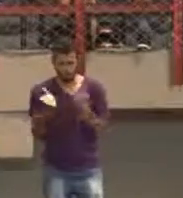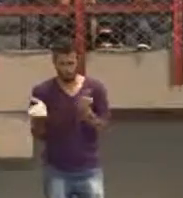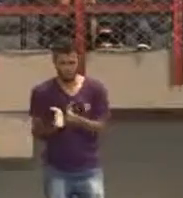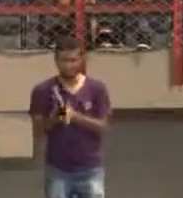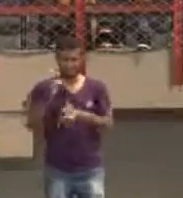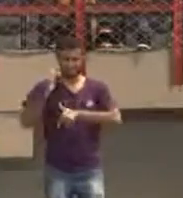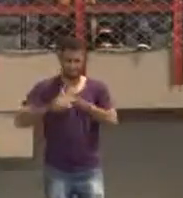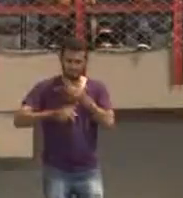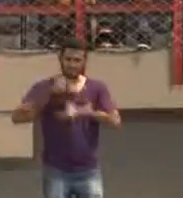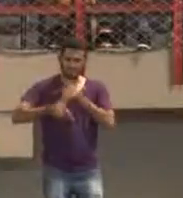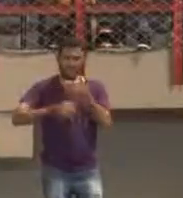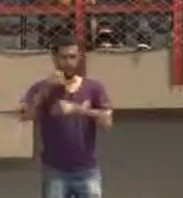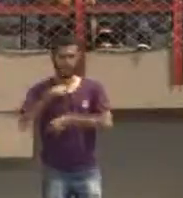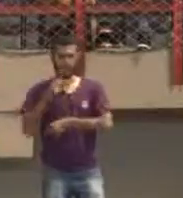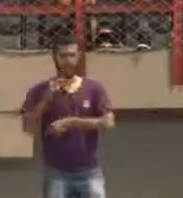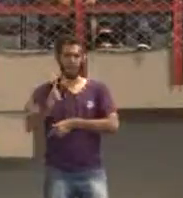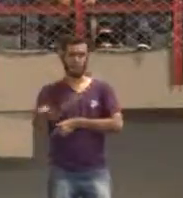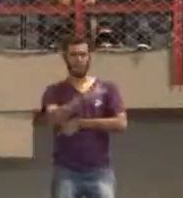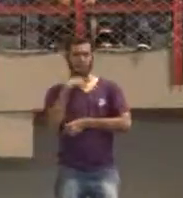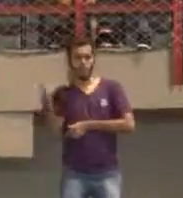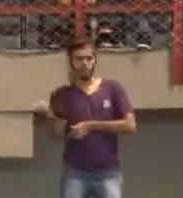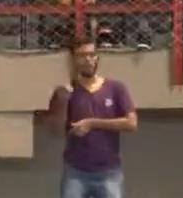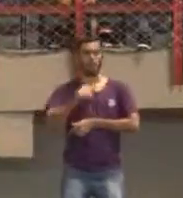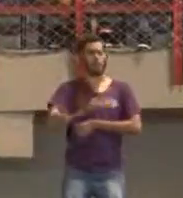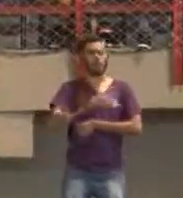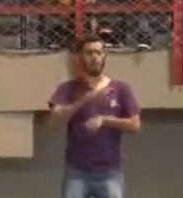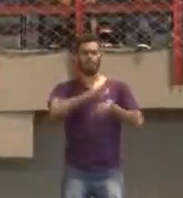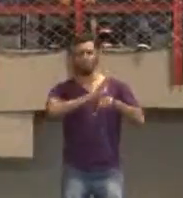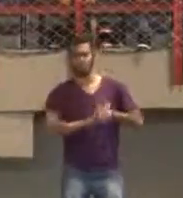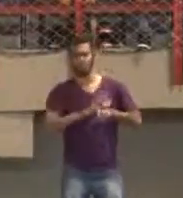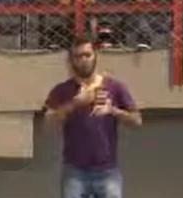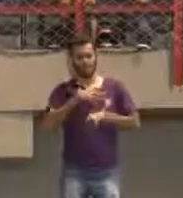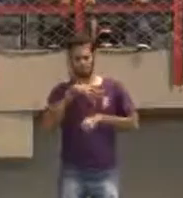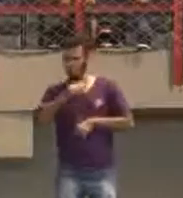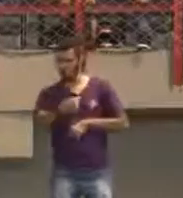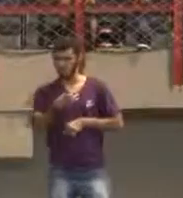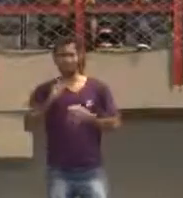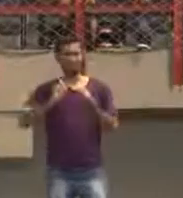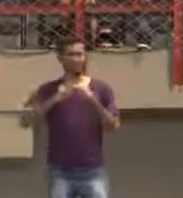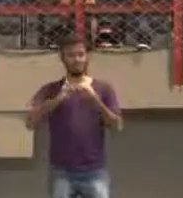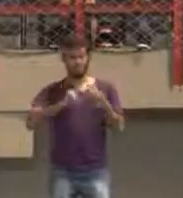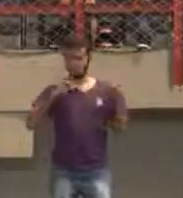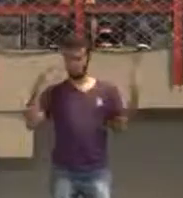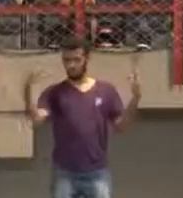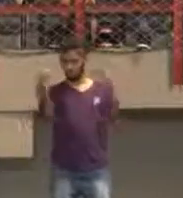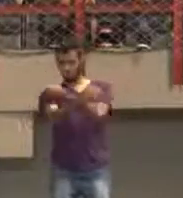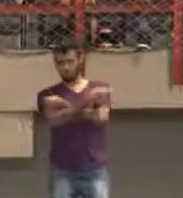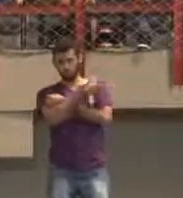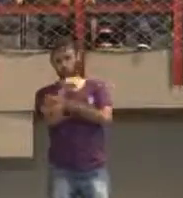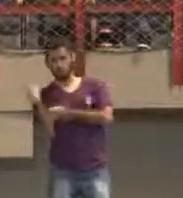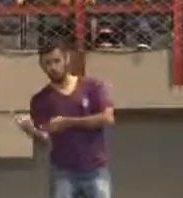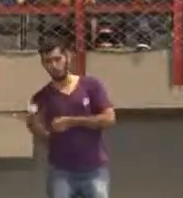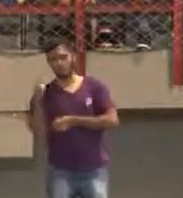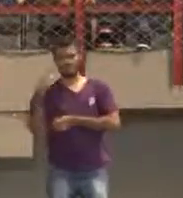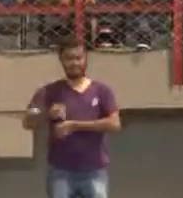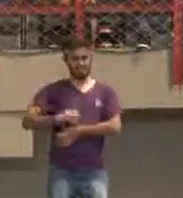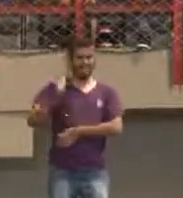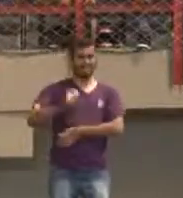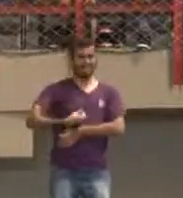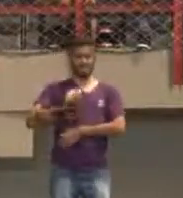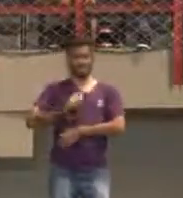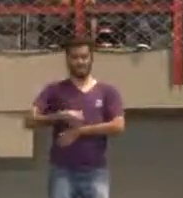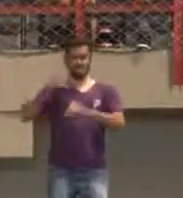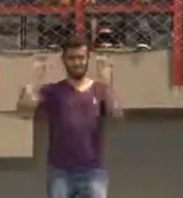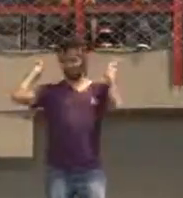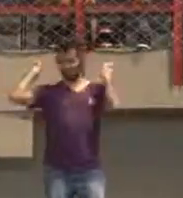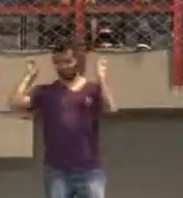mulher vai morrer de tuberculose, os filhos também, morre todo mundo, acabou. A vida dele é uma desgraça, a vida dele é horrível,